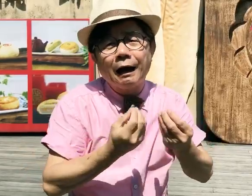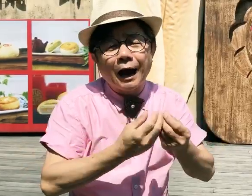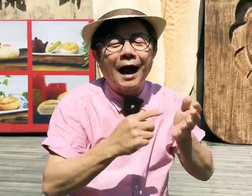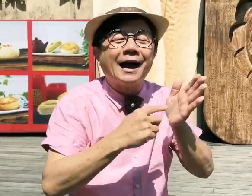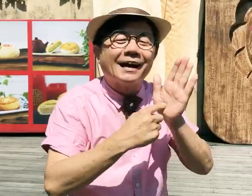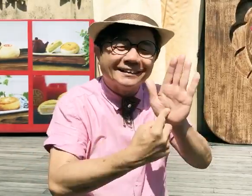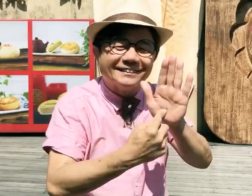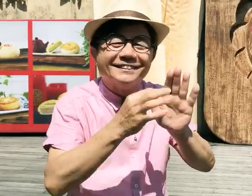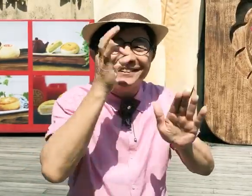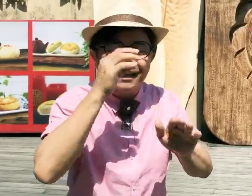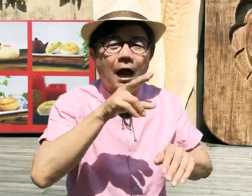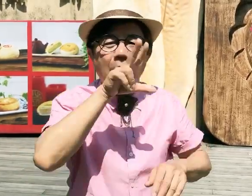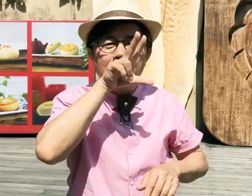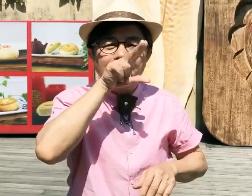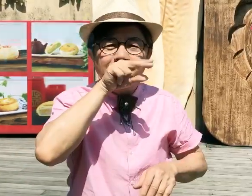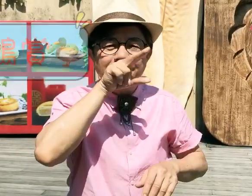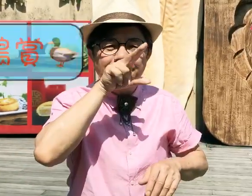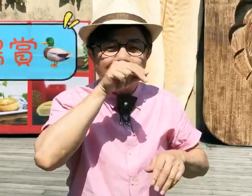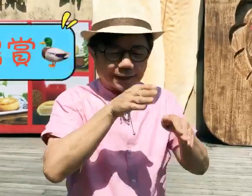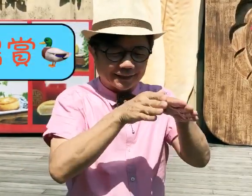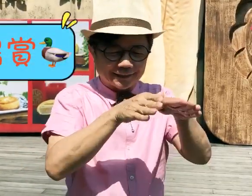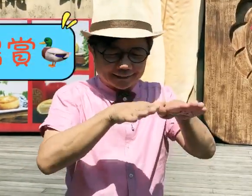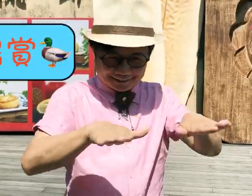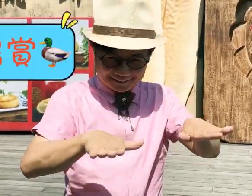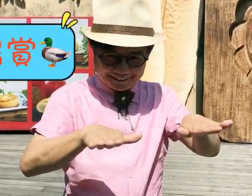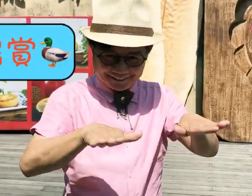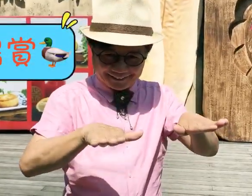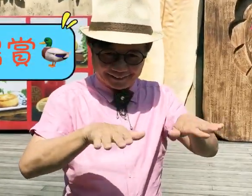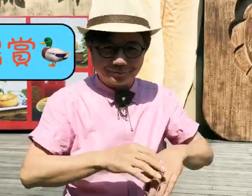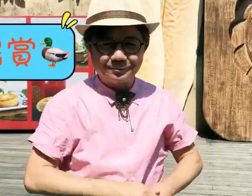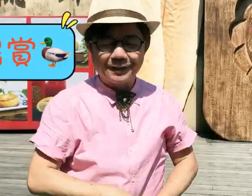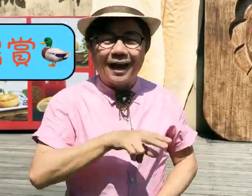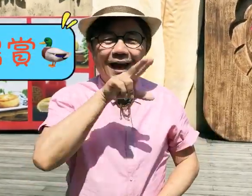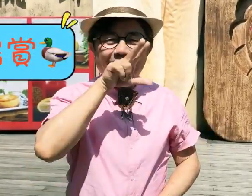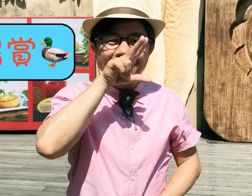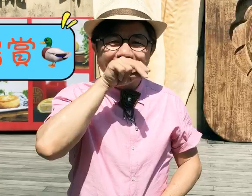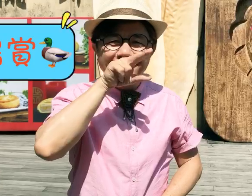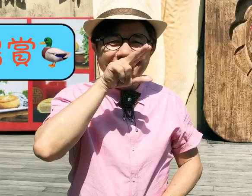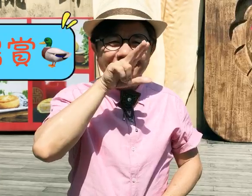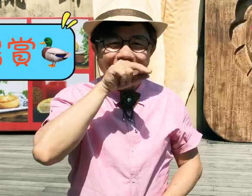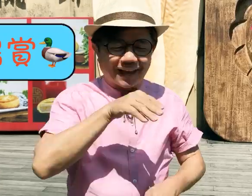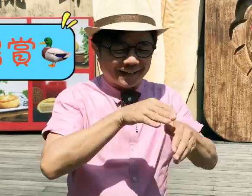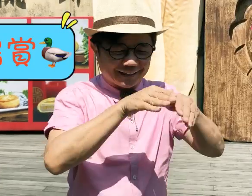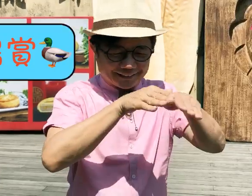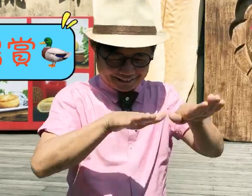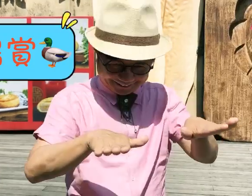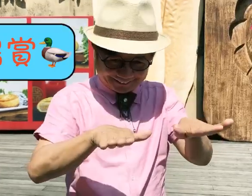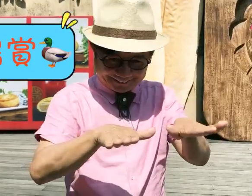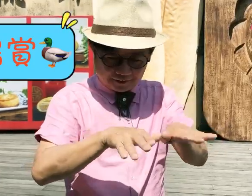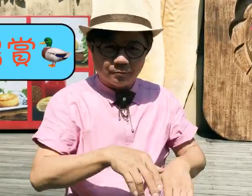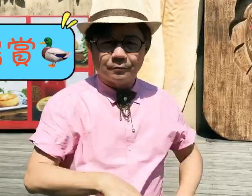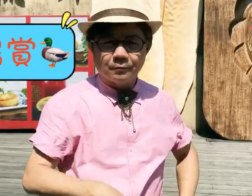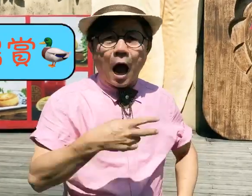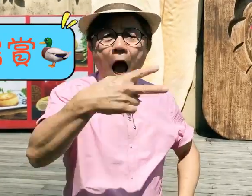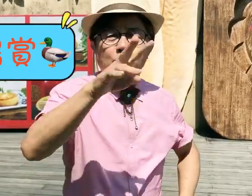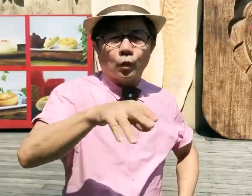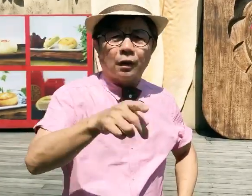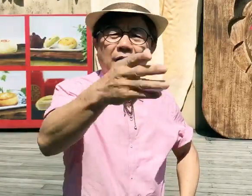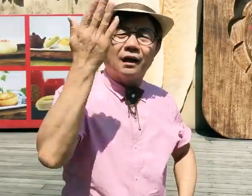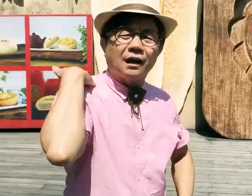嗓，手语就以它的外形来打。鸭嗓，鸭嗓。另